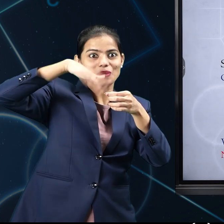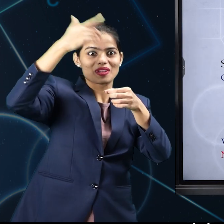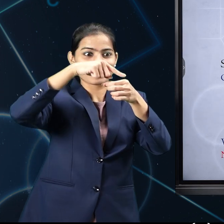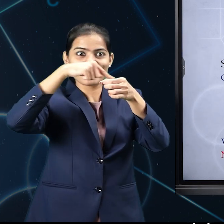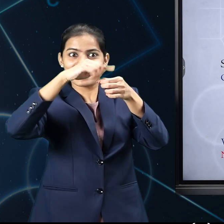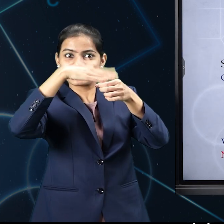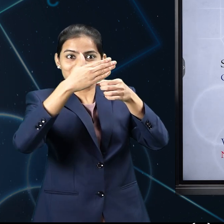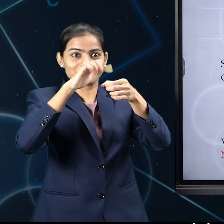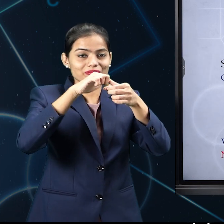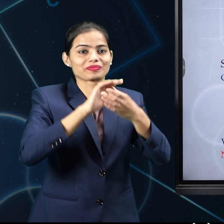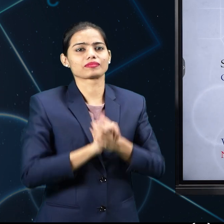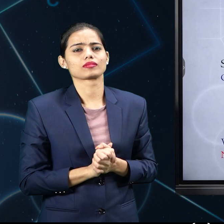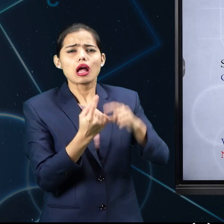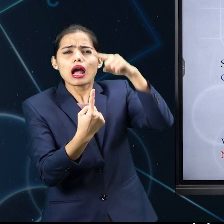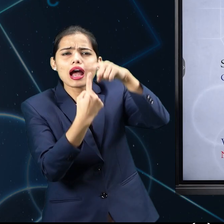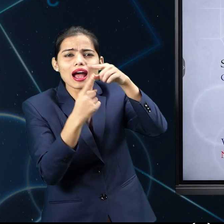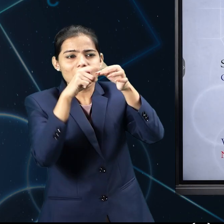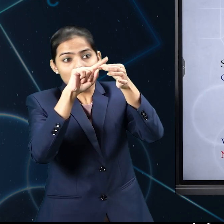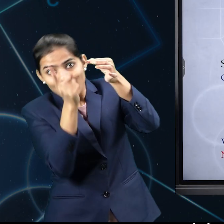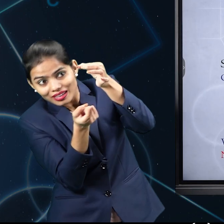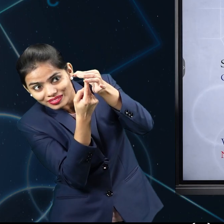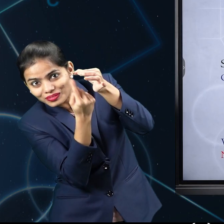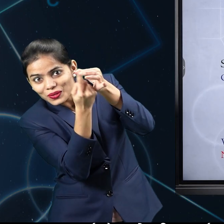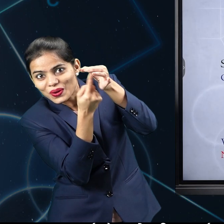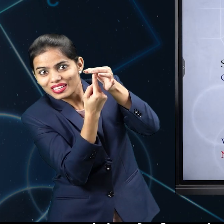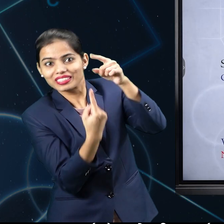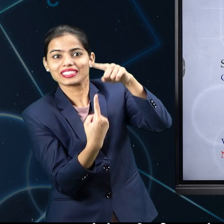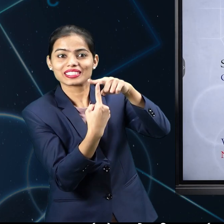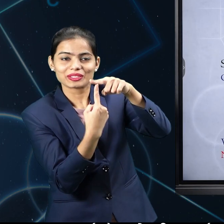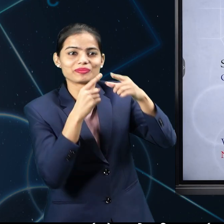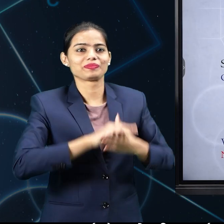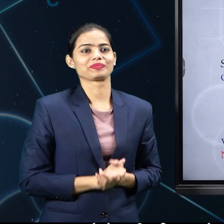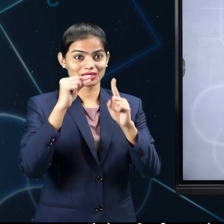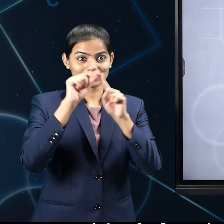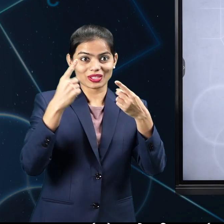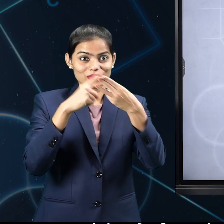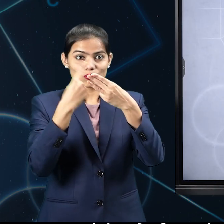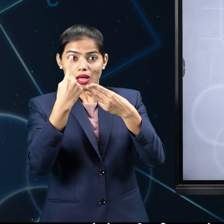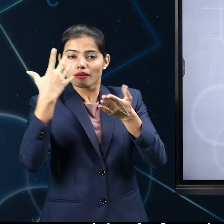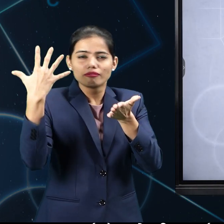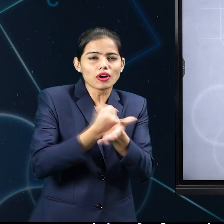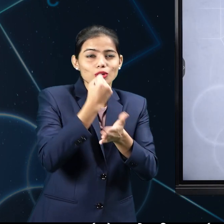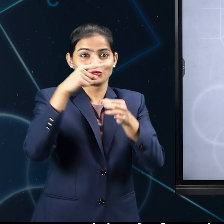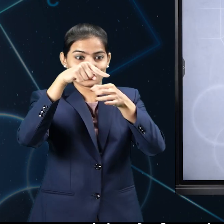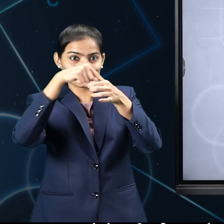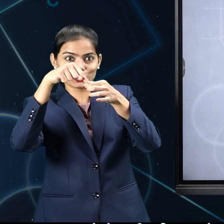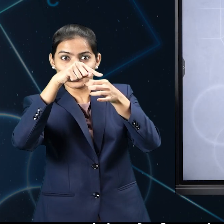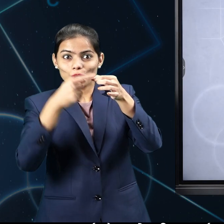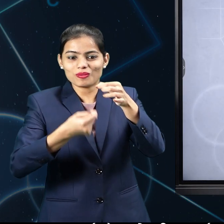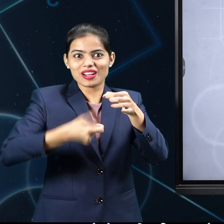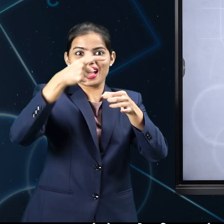P1 दोन्ही मुख येण्याची संभाव्यता इज इक्वल टू दोन्ही मुख आलेल्या वेळा डिवायडेड